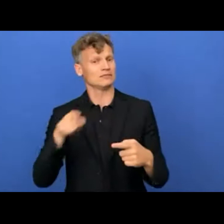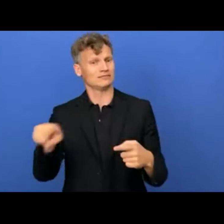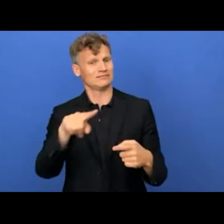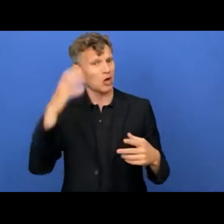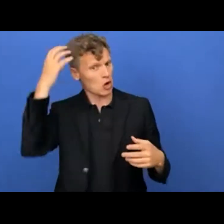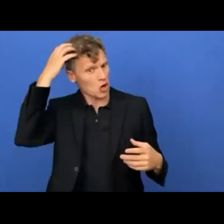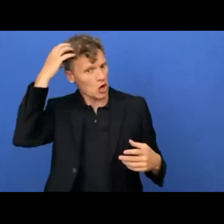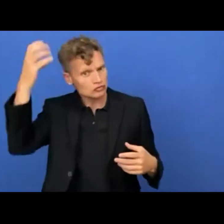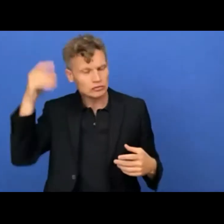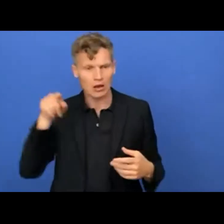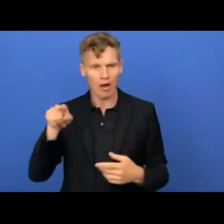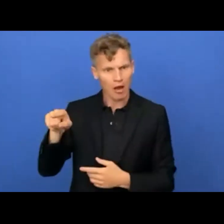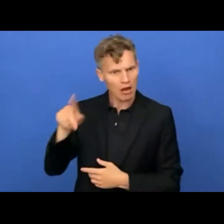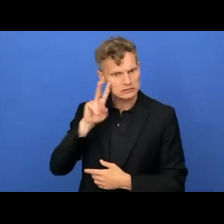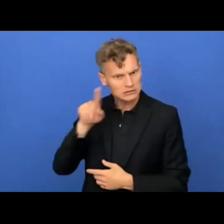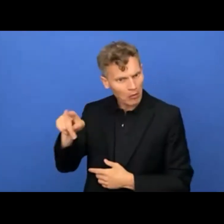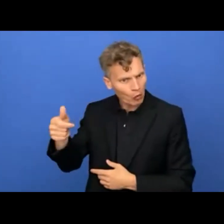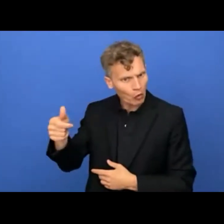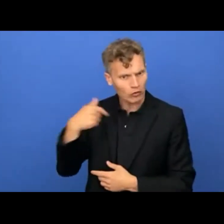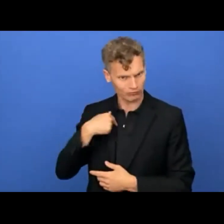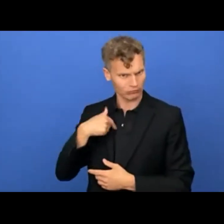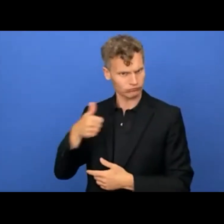Ils ont permis aux pays d'apprendre